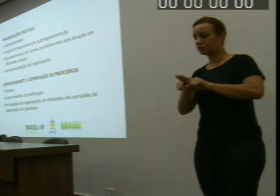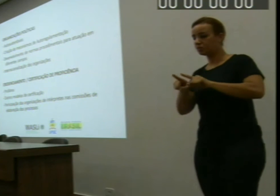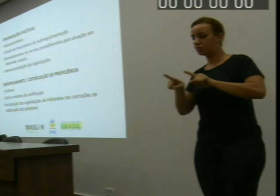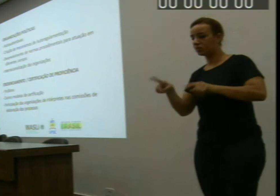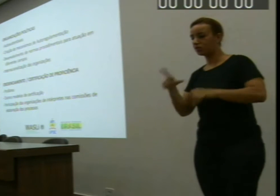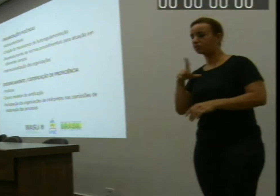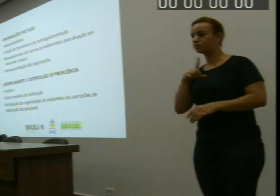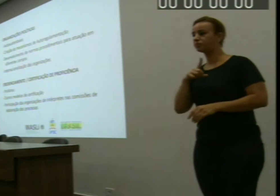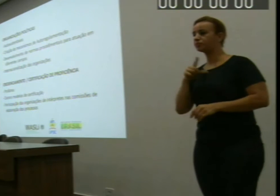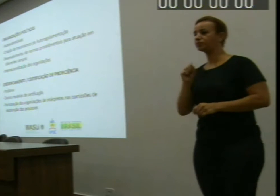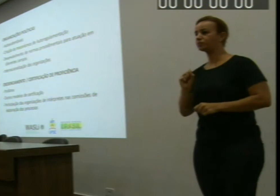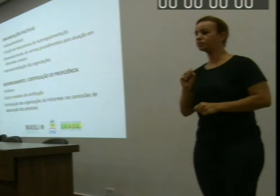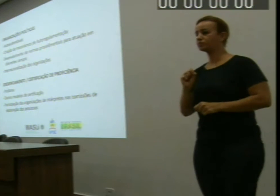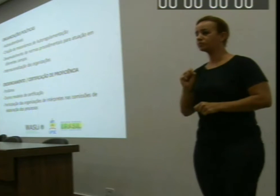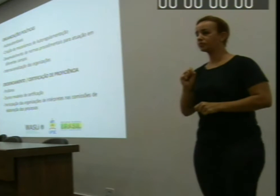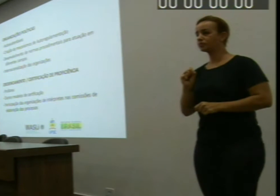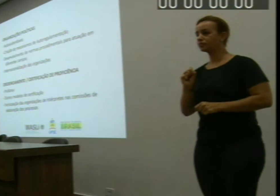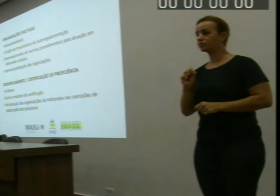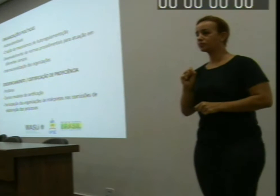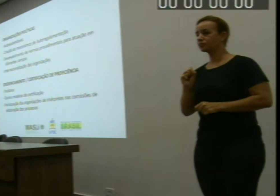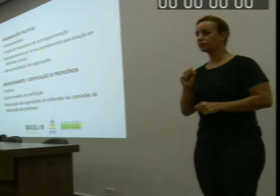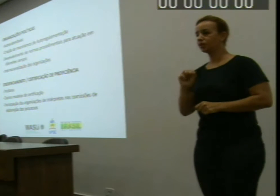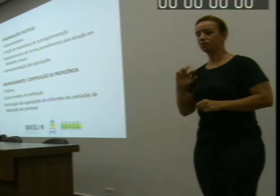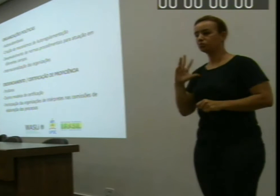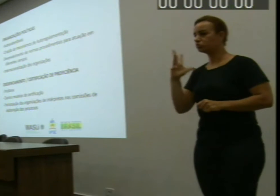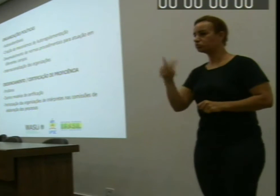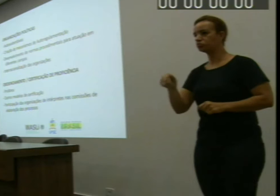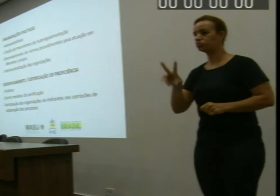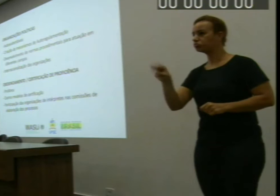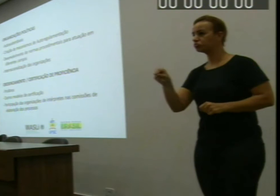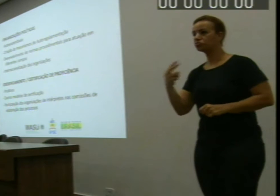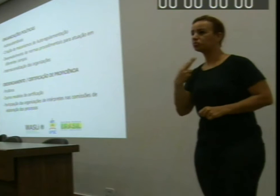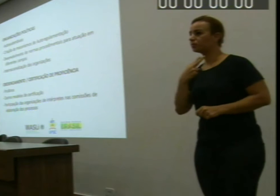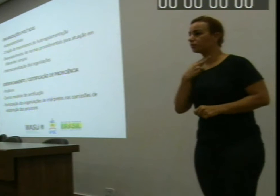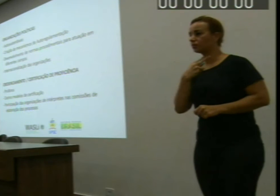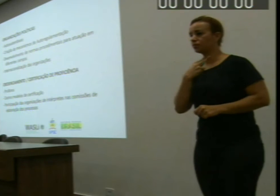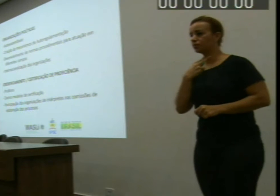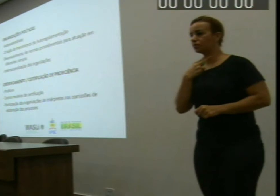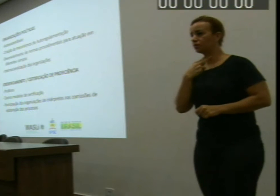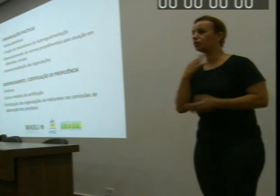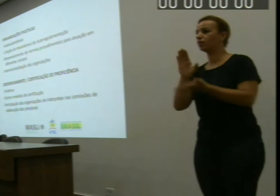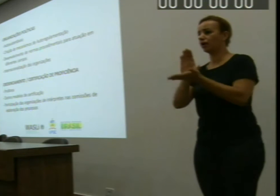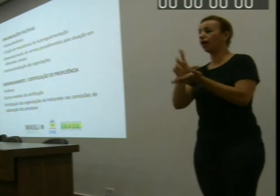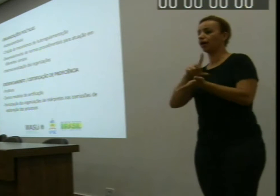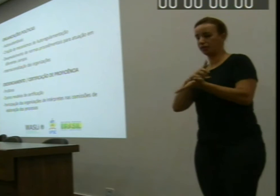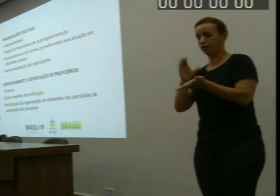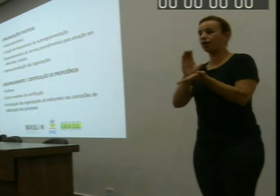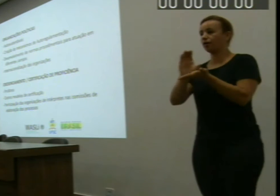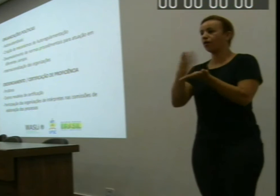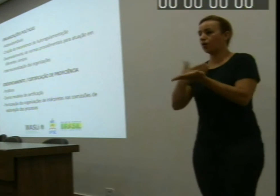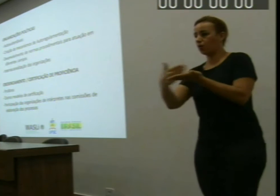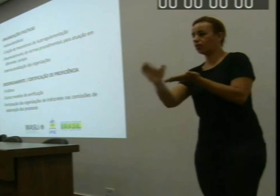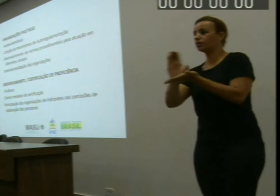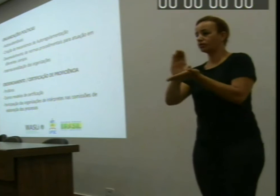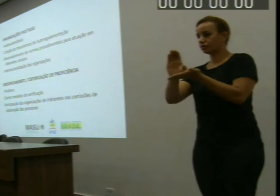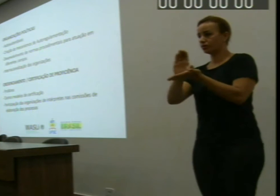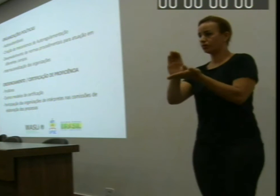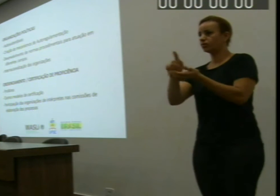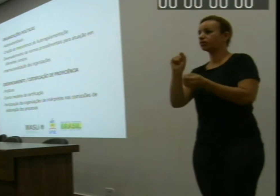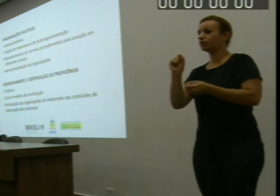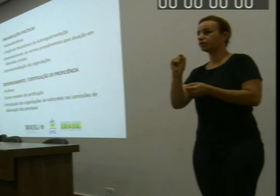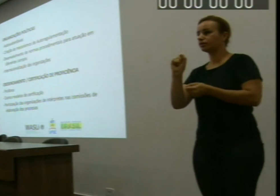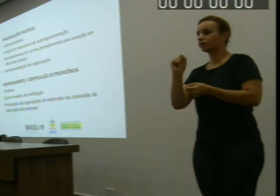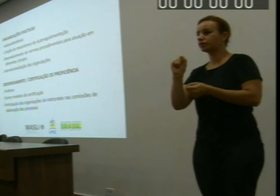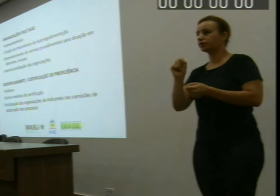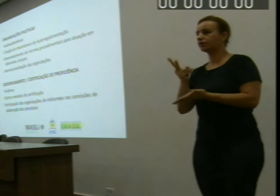significa que que Deva Se permitir Então o que eles criaram o conac que é o Conselho Nacional de autorregulamentação publicitária Esse é um